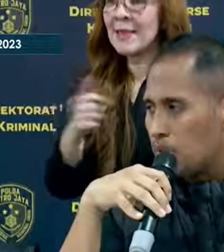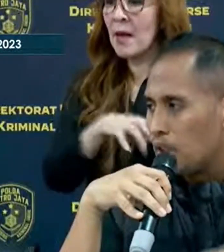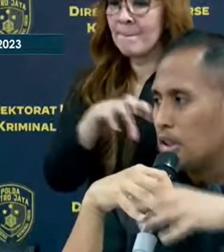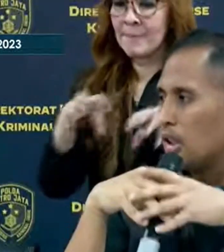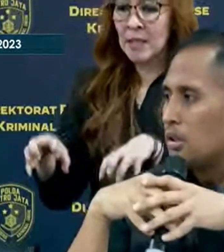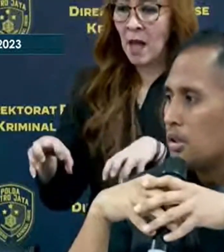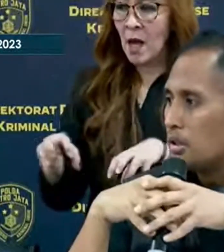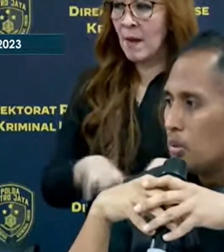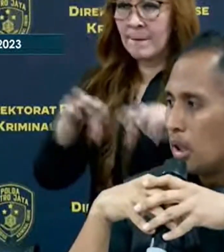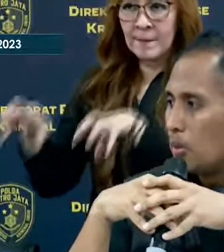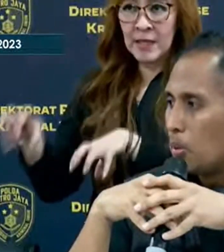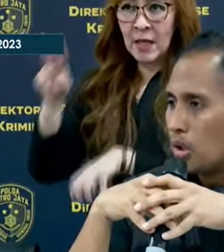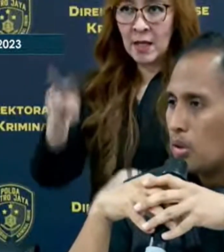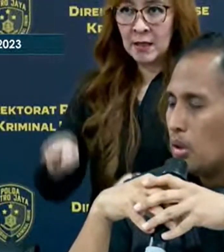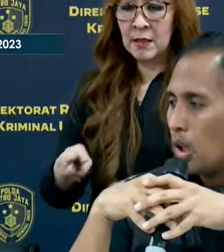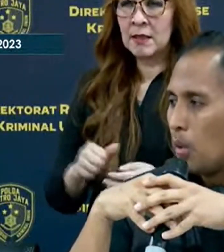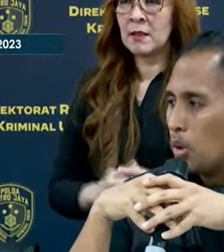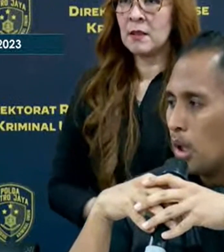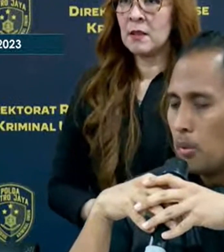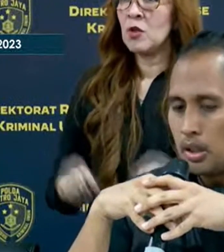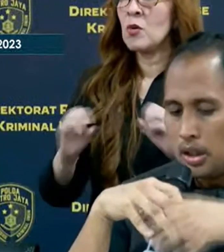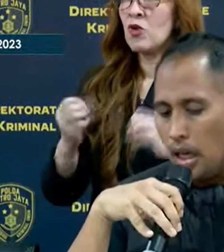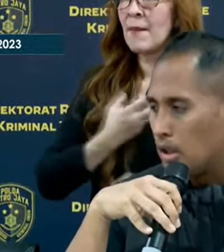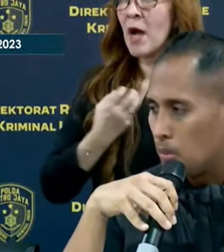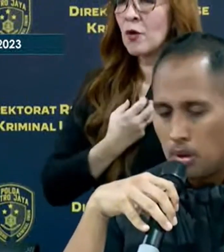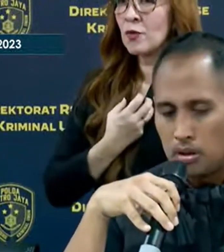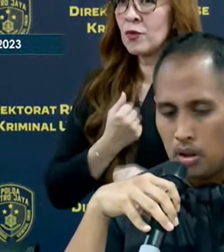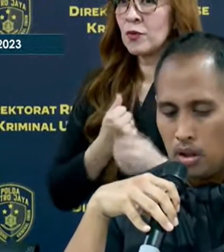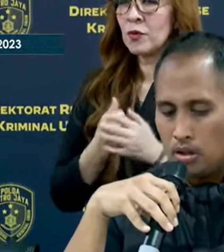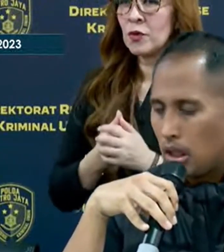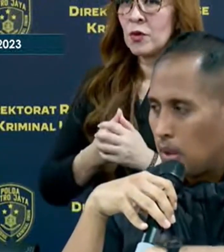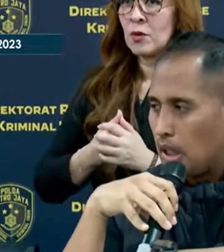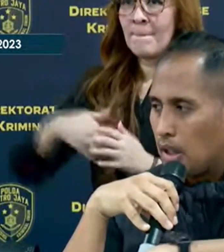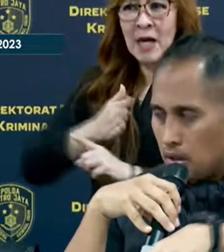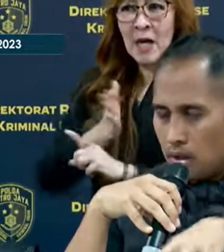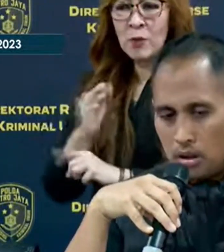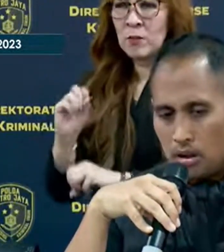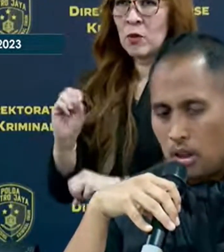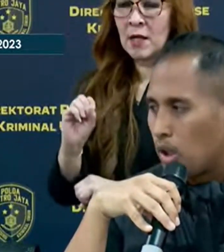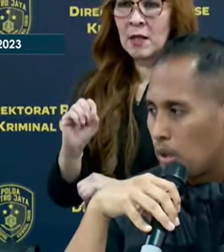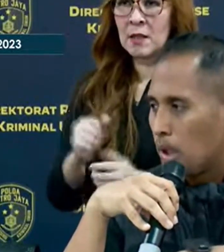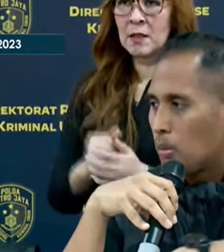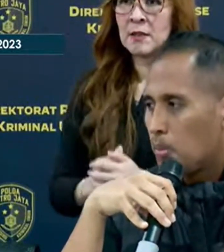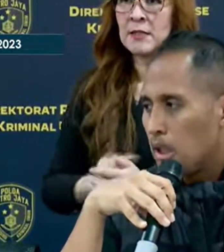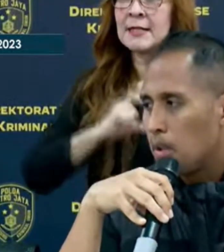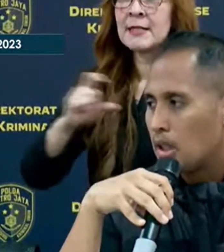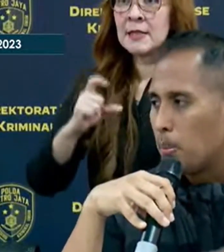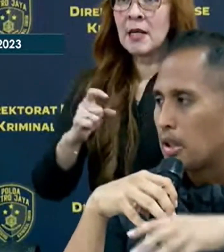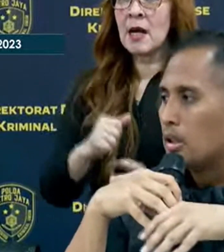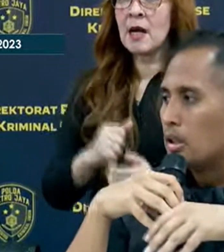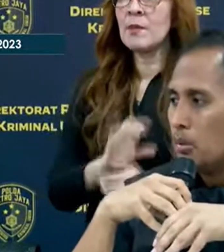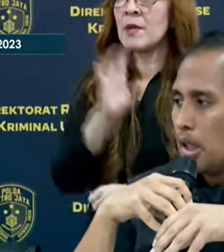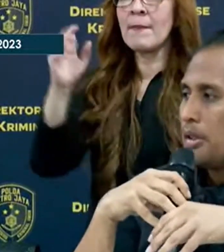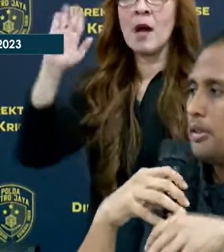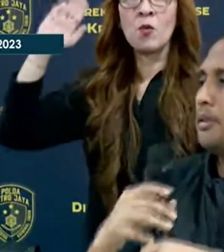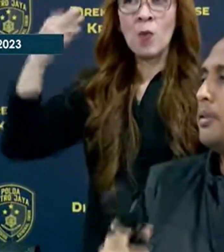di sini sebentar di sini gitu Jadi bukan memang mengelabui Bagaimana tidak hanya Memang secara berkala temporary mereka berpindah-pindah